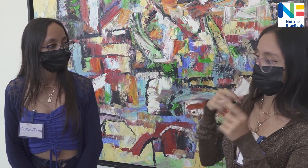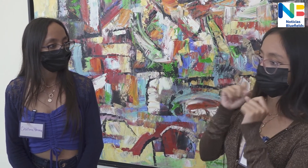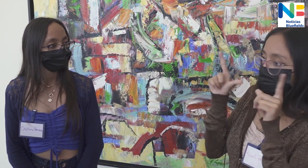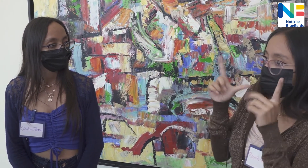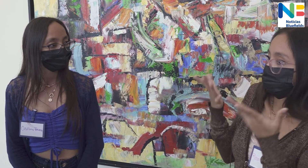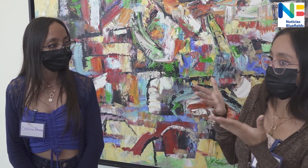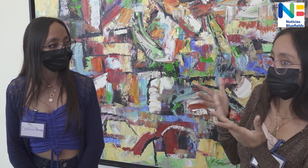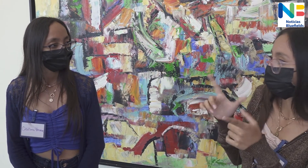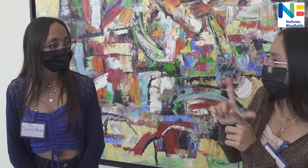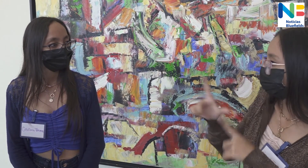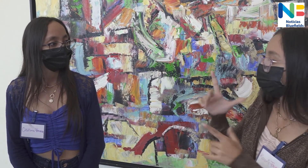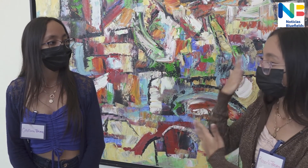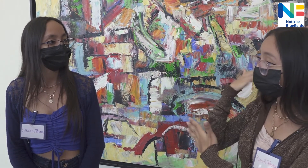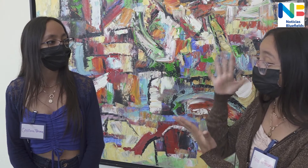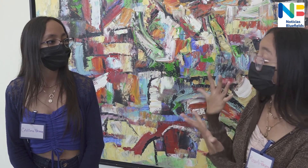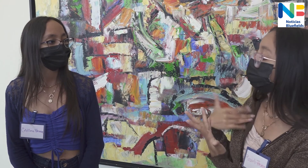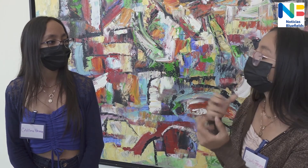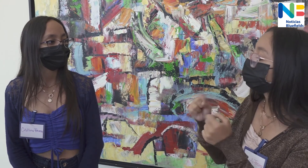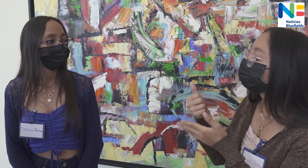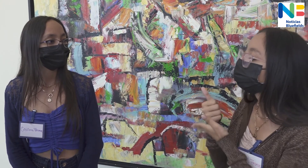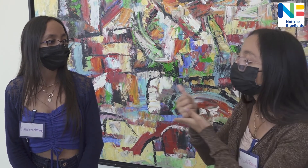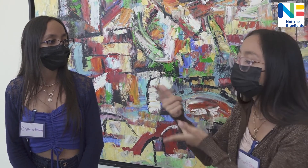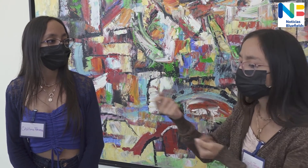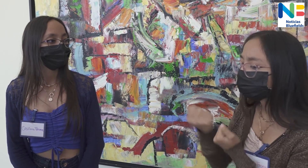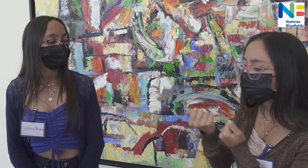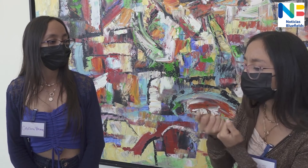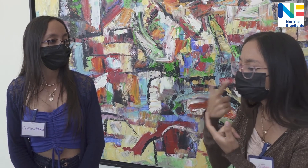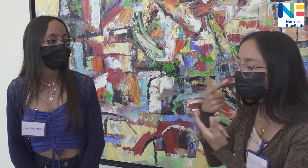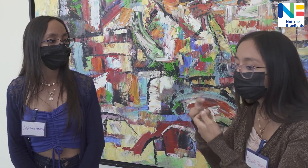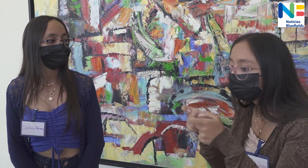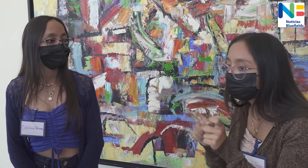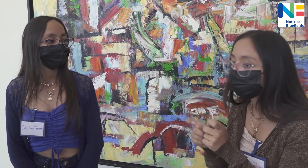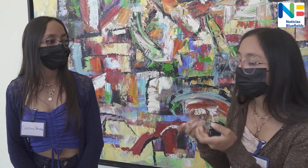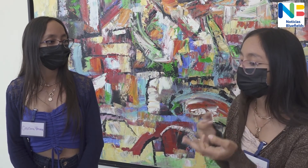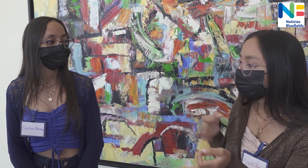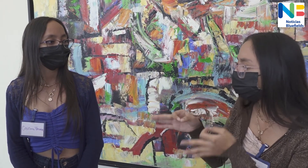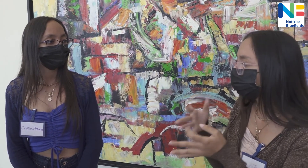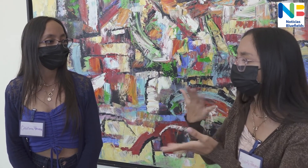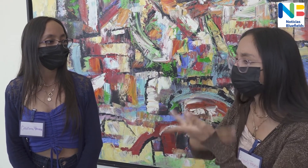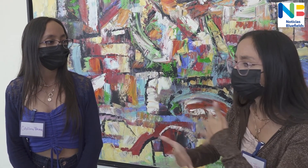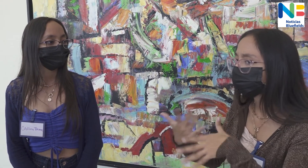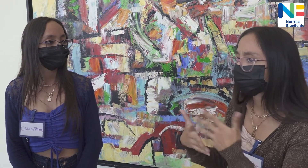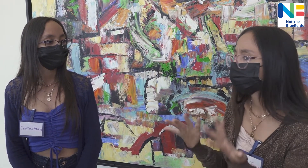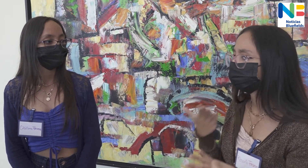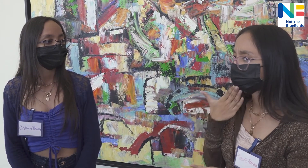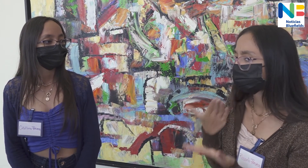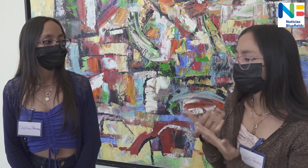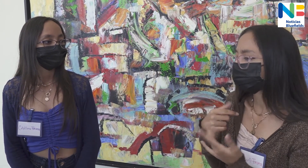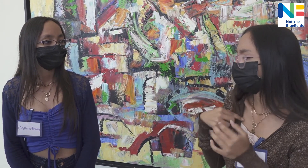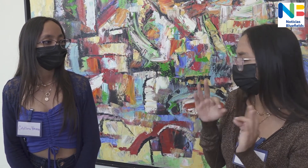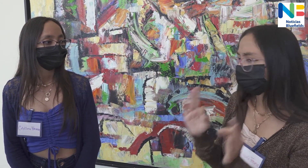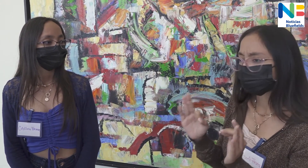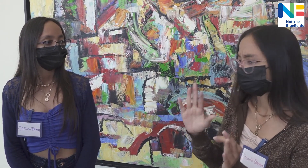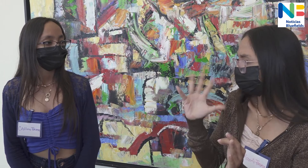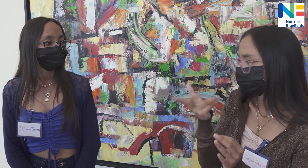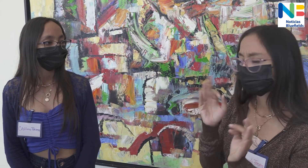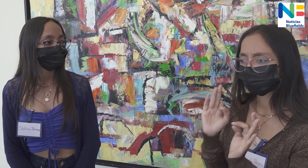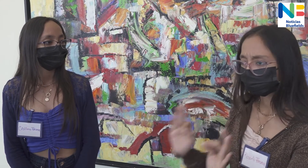algunos maestros saben señas. Entonces nos decían que nos podíamos ayudar unos a otros, los trabajos de grupo, igual que uno de mis compañeros. Yo me he sentido muy bien hasta